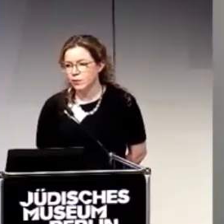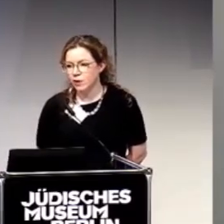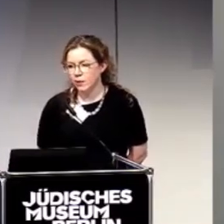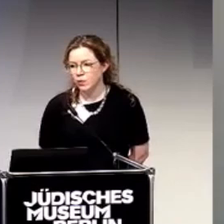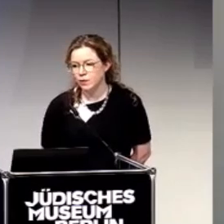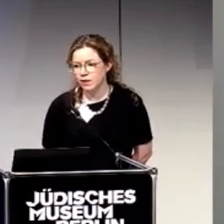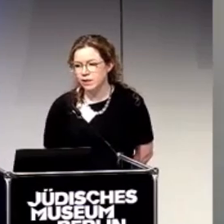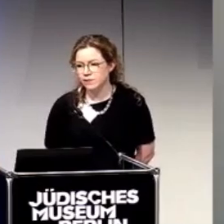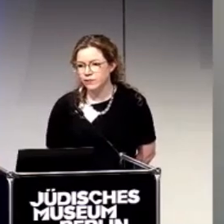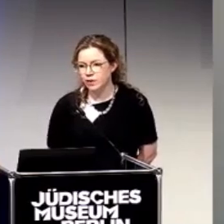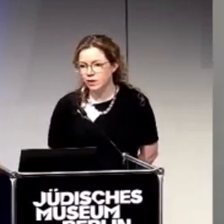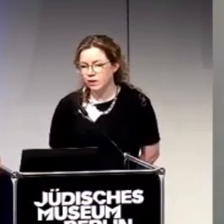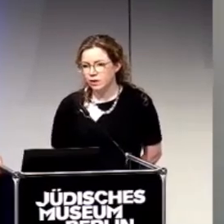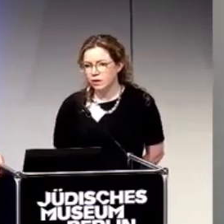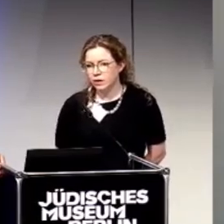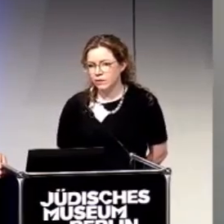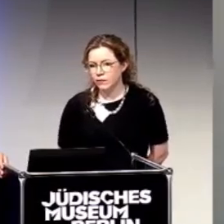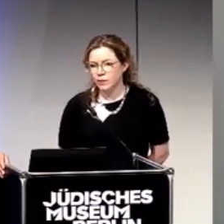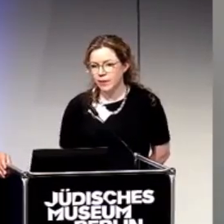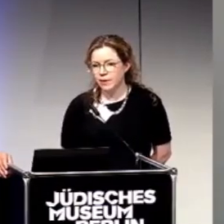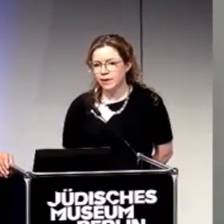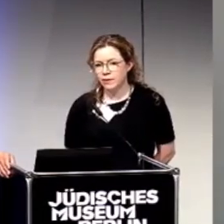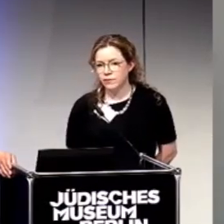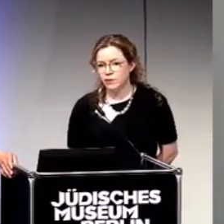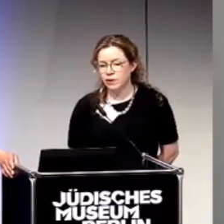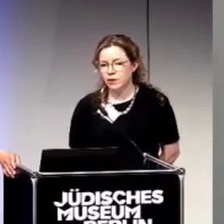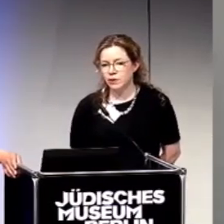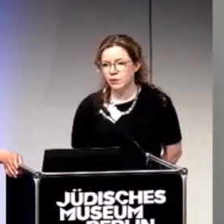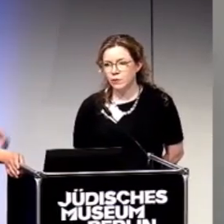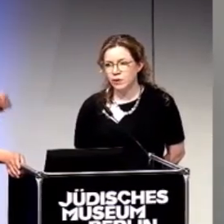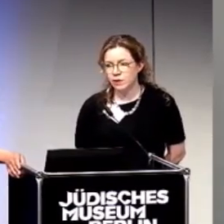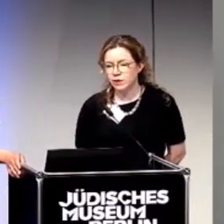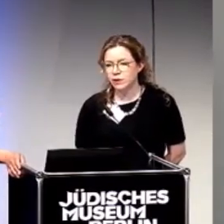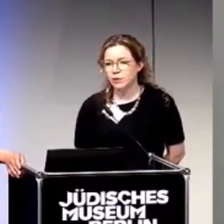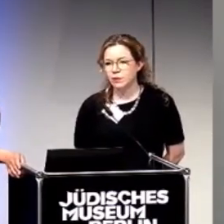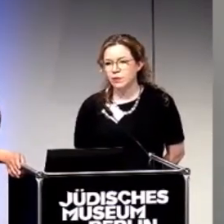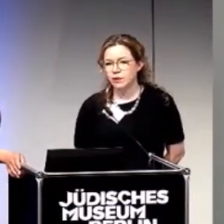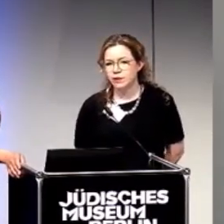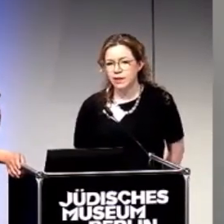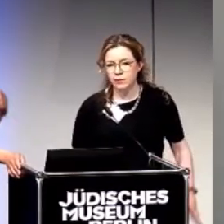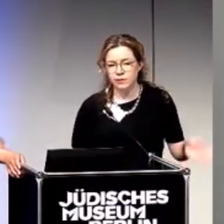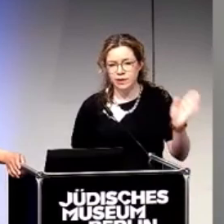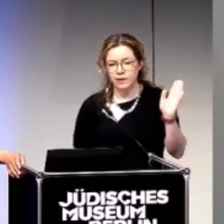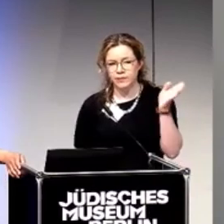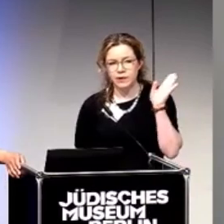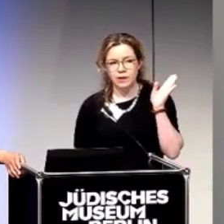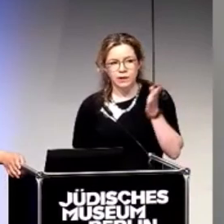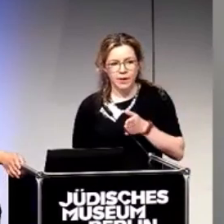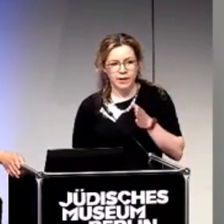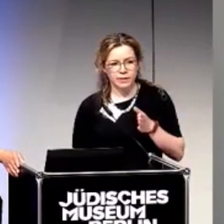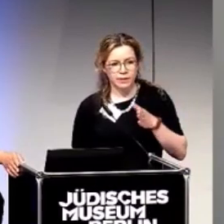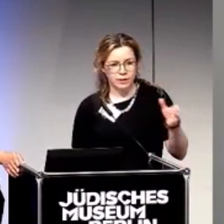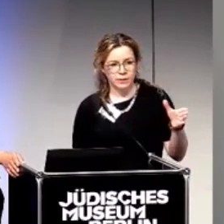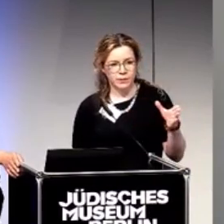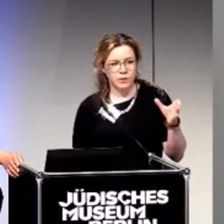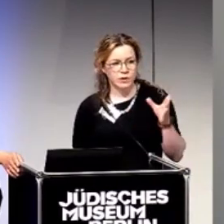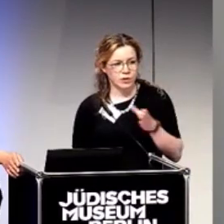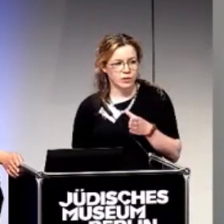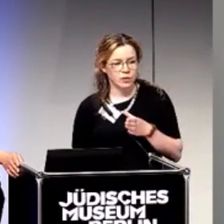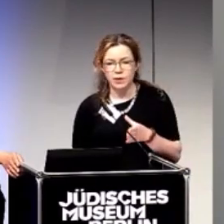Schnittprogrammen umsetzen. Wobei man dann für die Untertitelung und die Taktung der Gebärden Unterstützung,